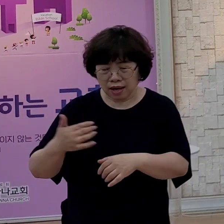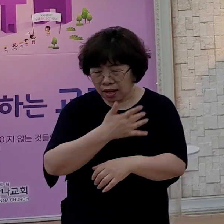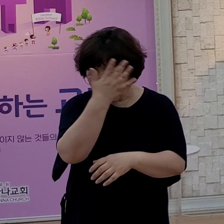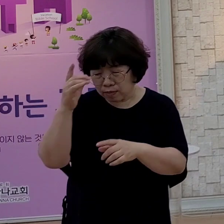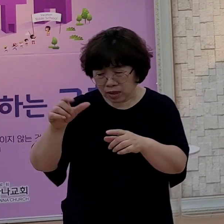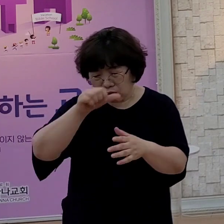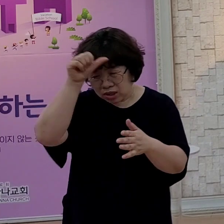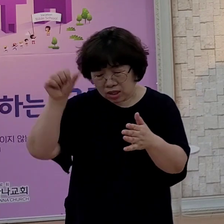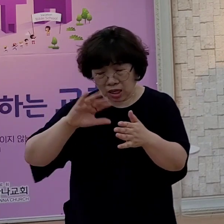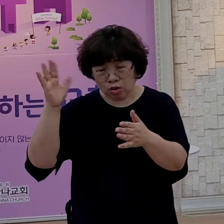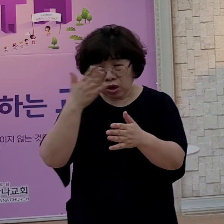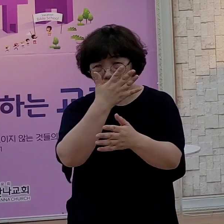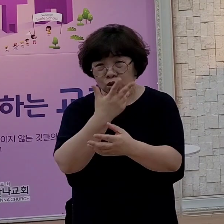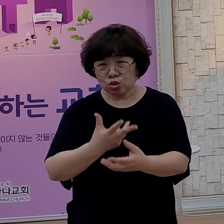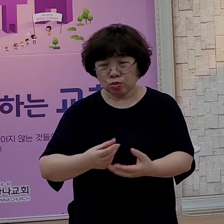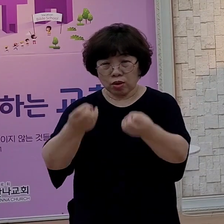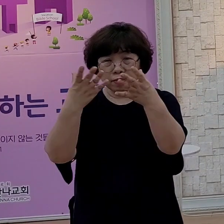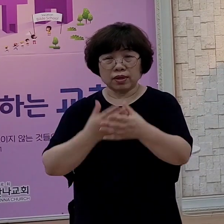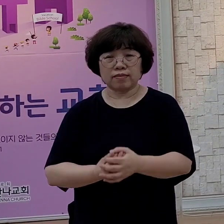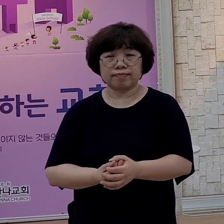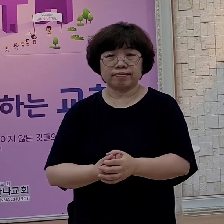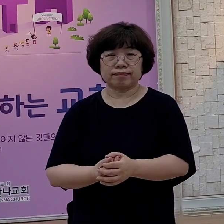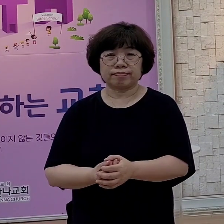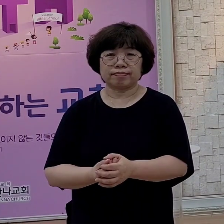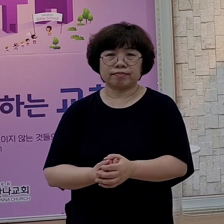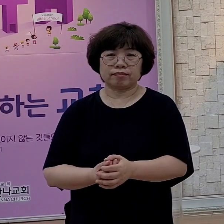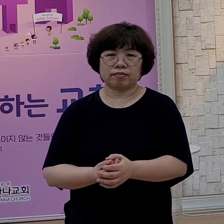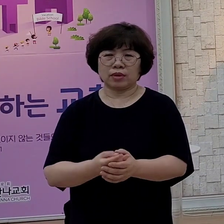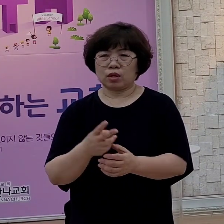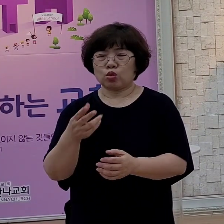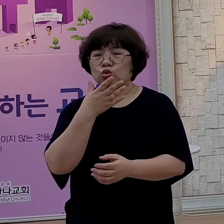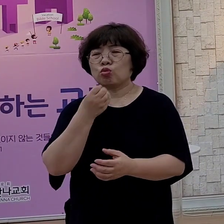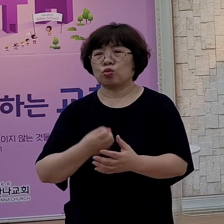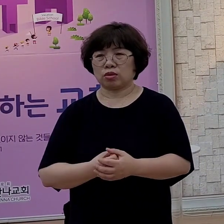되기를 주님의 이름으로 축복합니다. 이게 축복이에요.